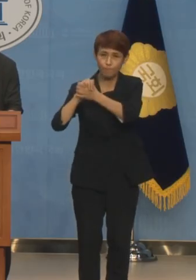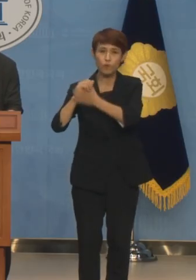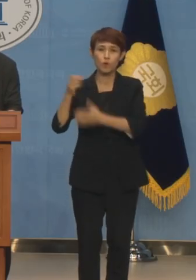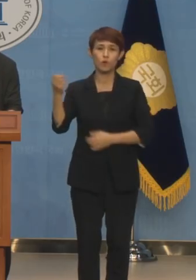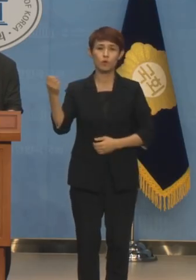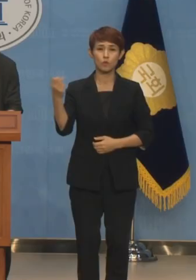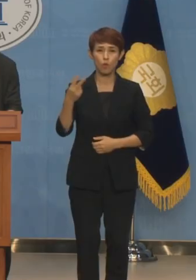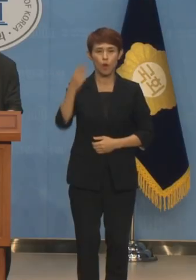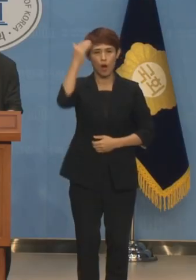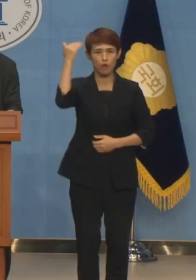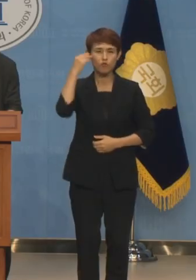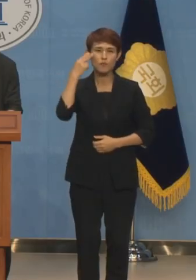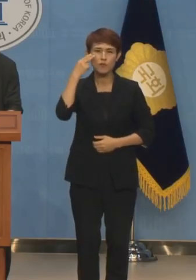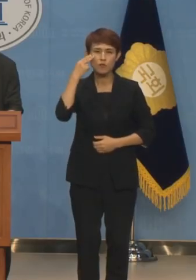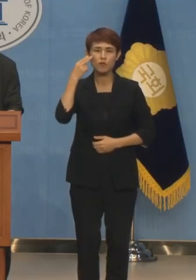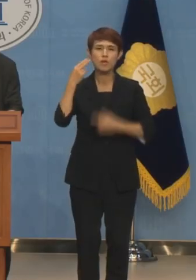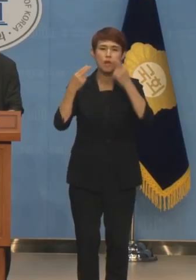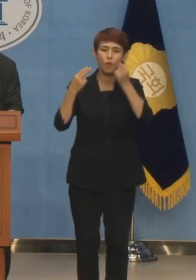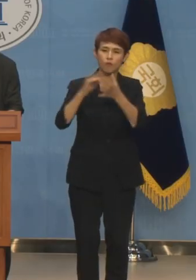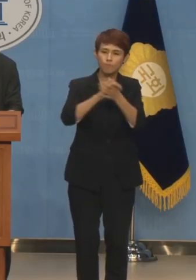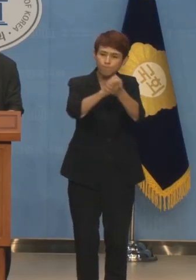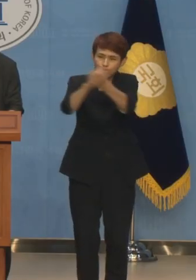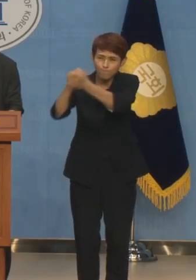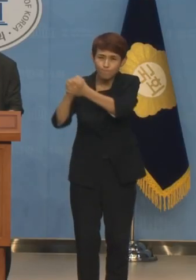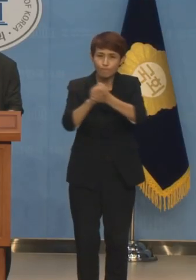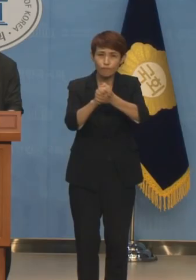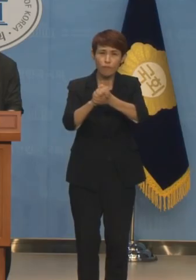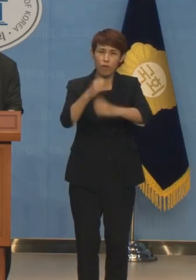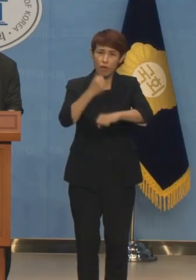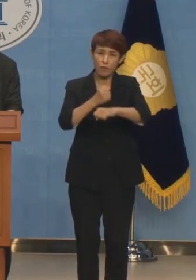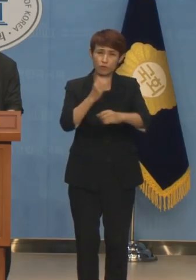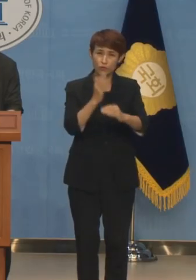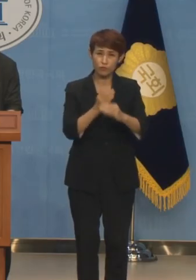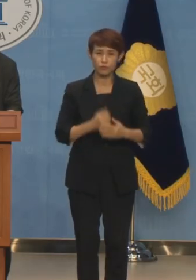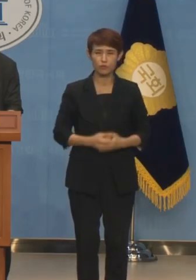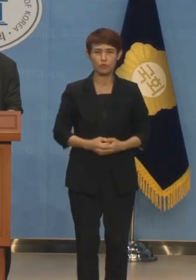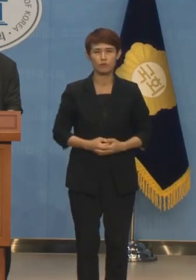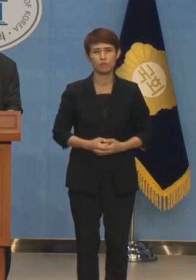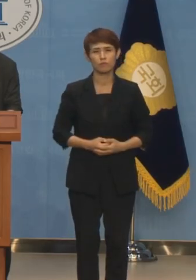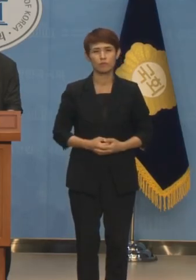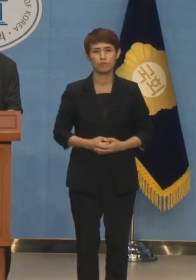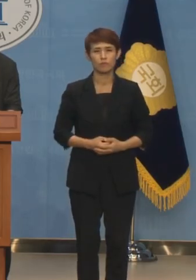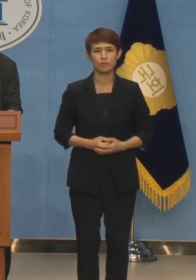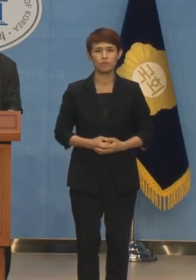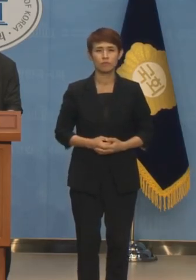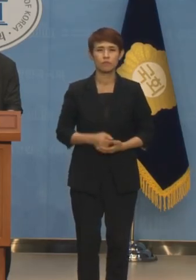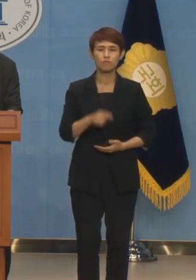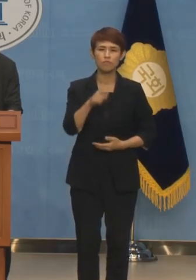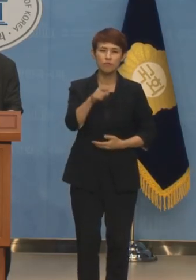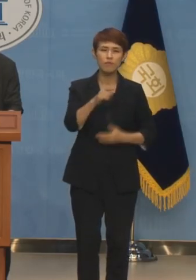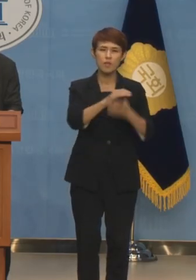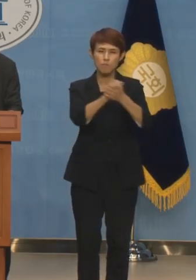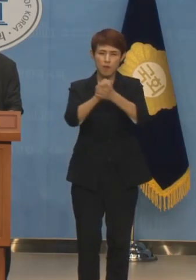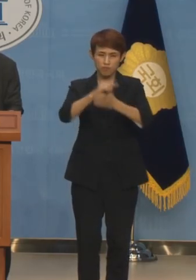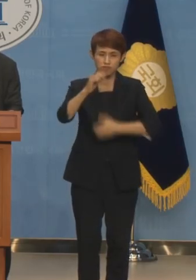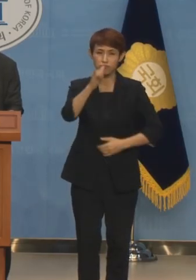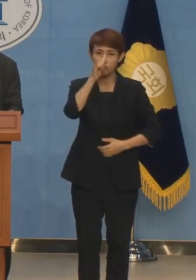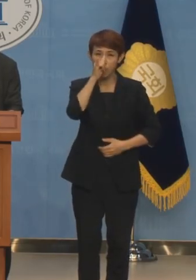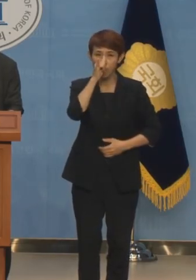급기야 한미일 동맹까지 주창하는 마당에 준동맹 수준으로 협력을 강화하고